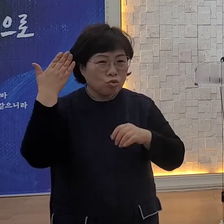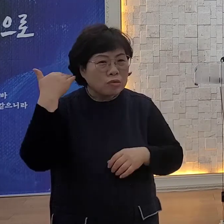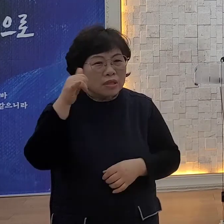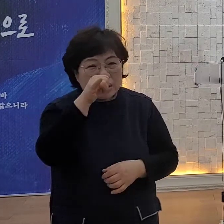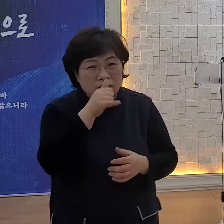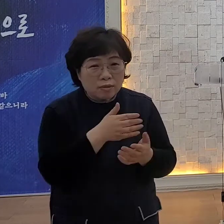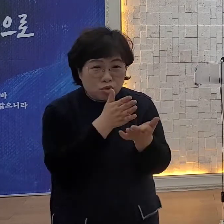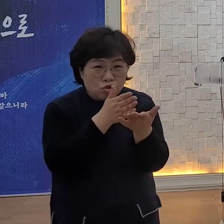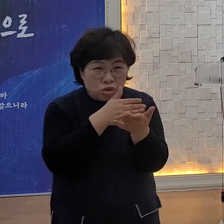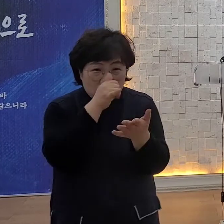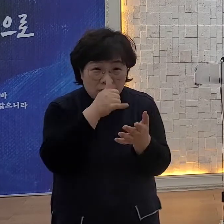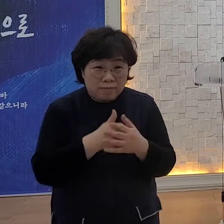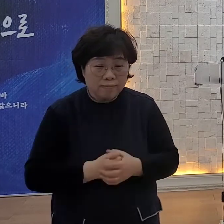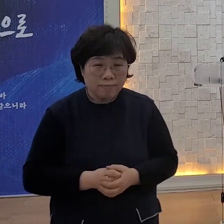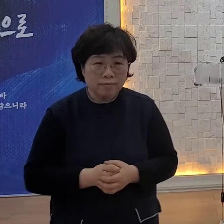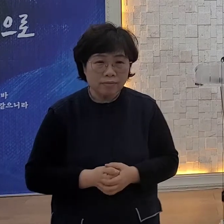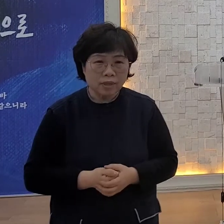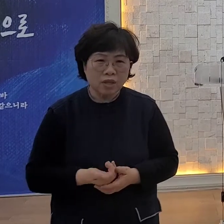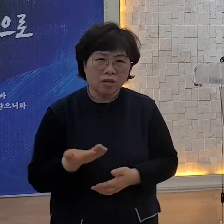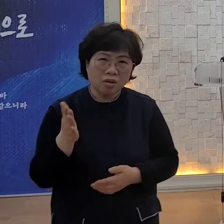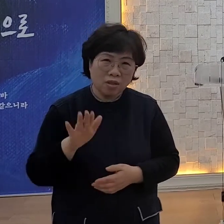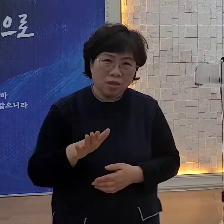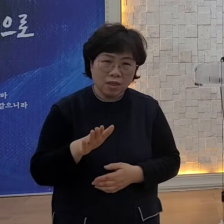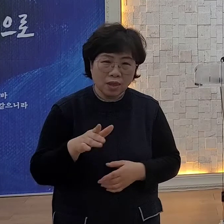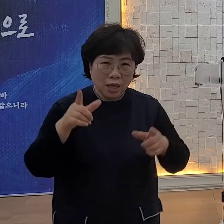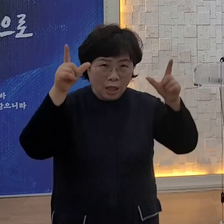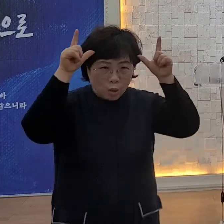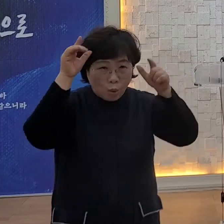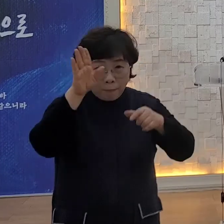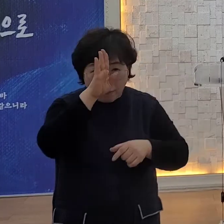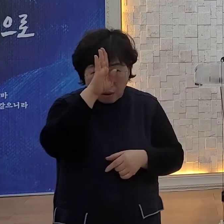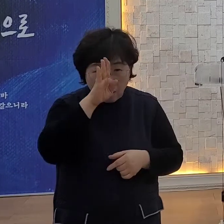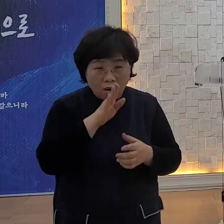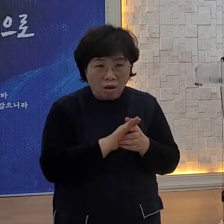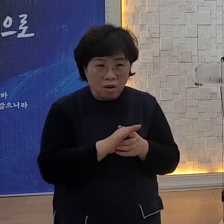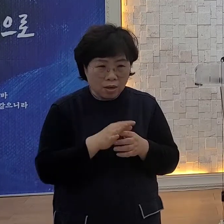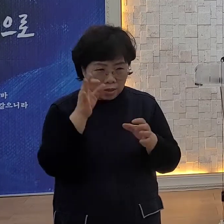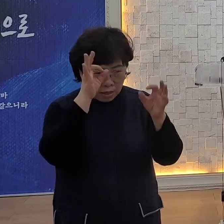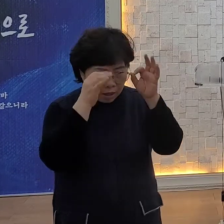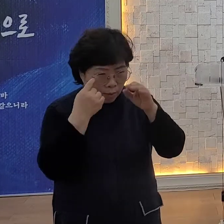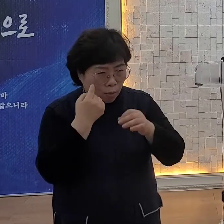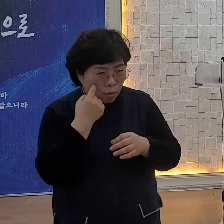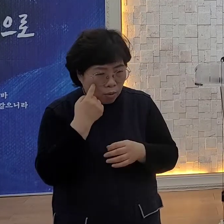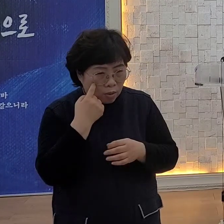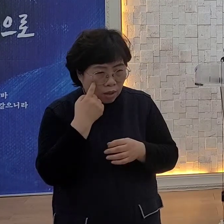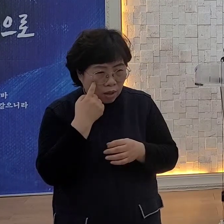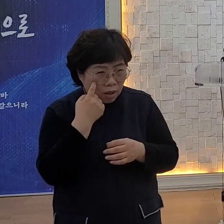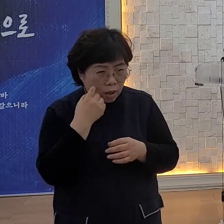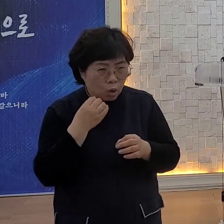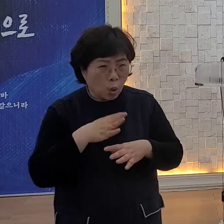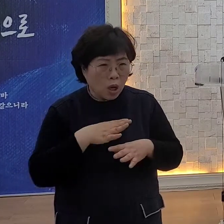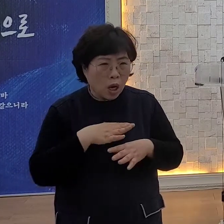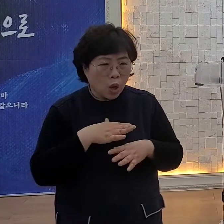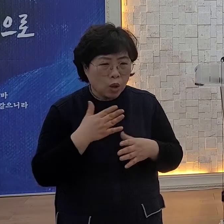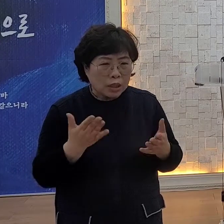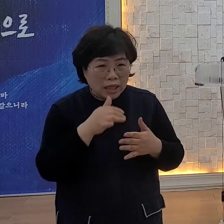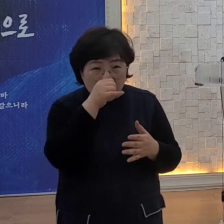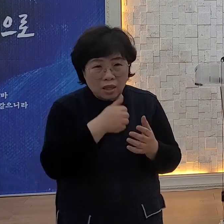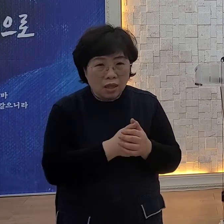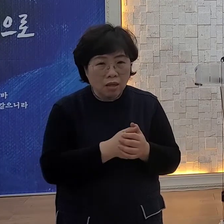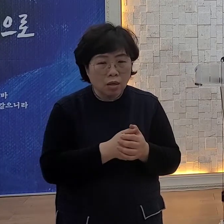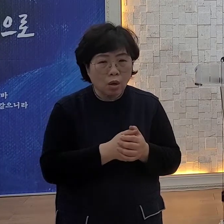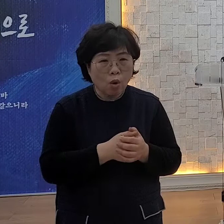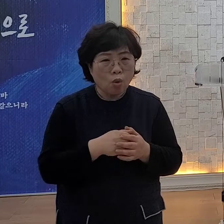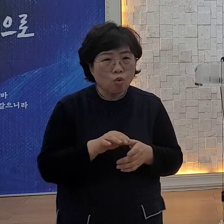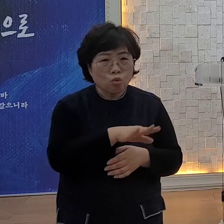광우병을 찾아보면 놀라운 메시지가 있어요. 뭐가 있냐면 광우병이라는 게 왜 걸렸냐, 왜